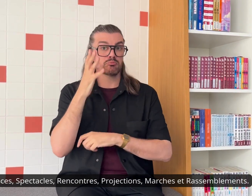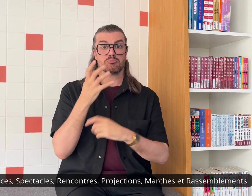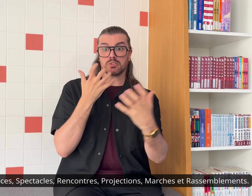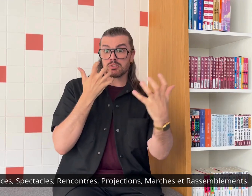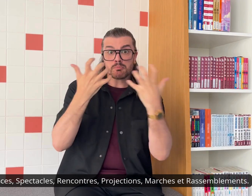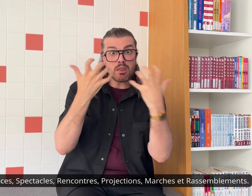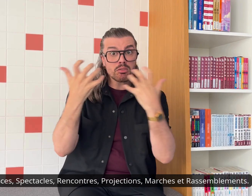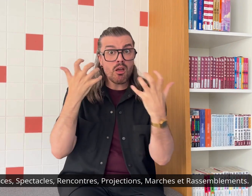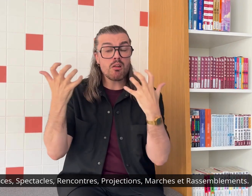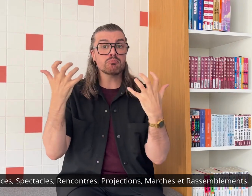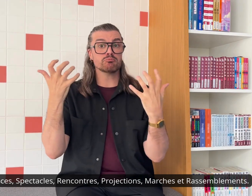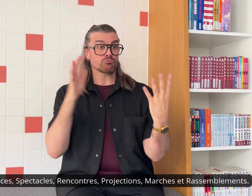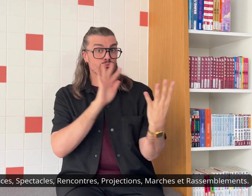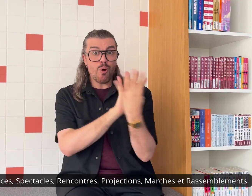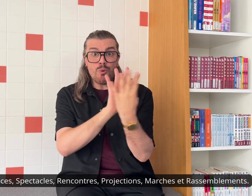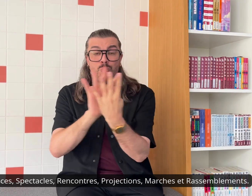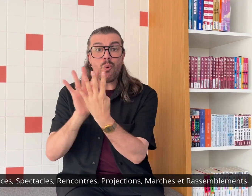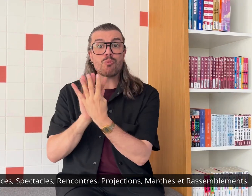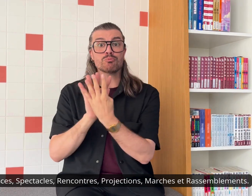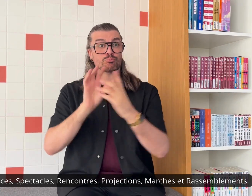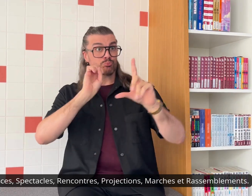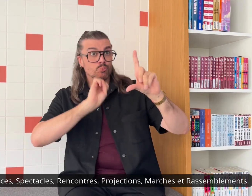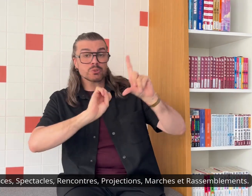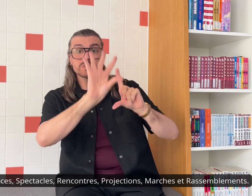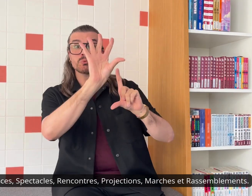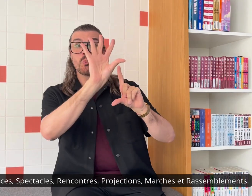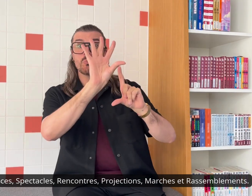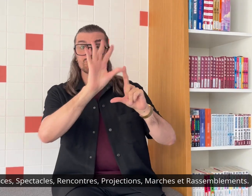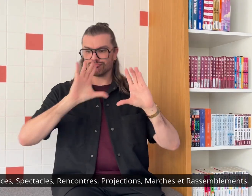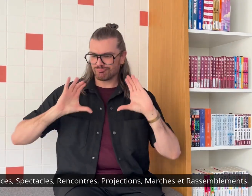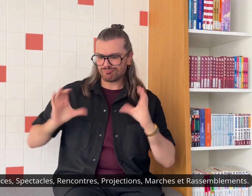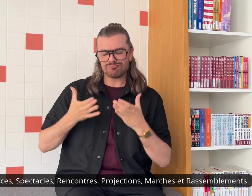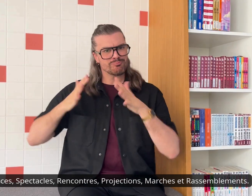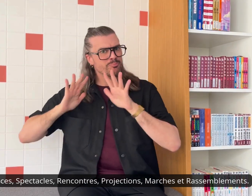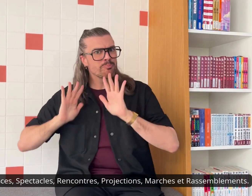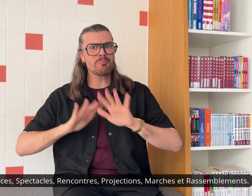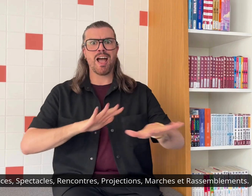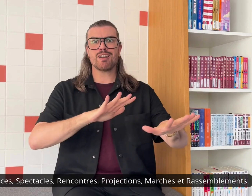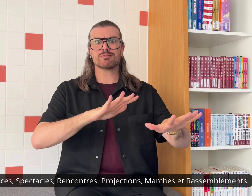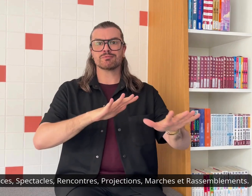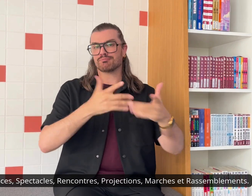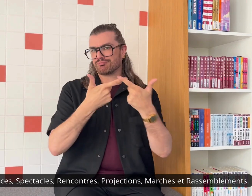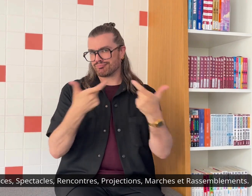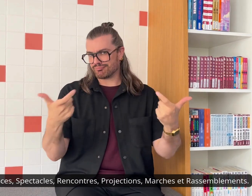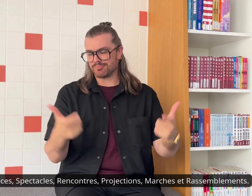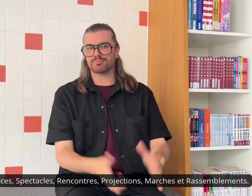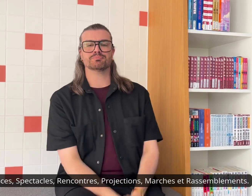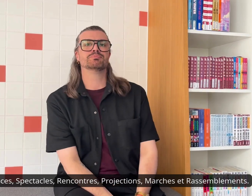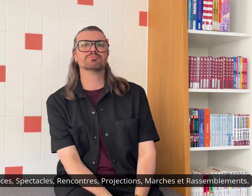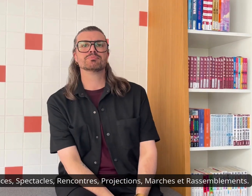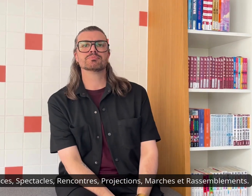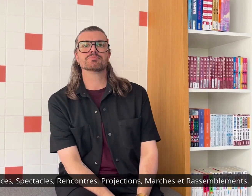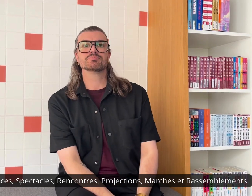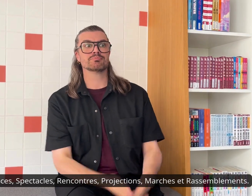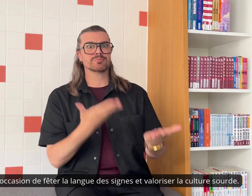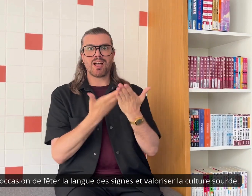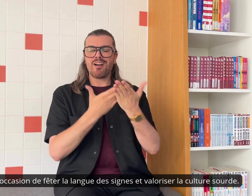Par exemple, des conférences, des spectacles, des rencontres, des projections, des marches et des rassemblements.